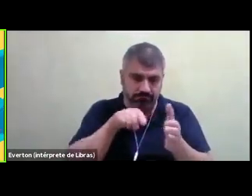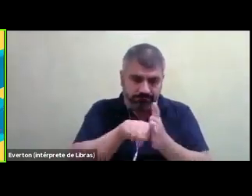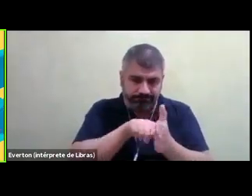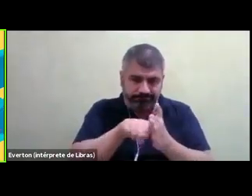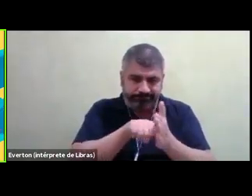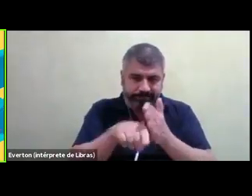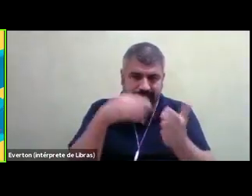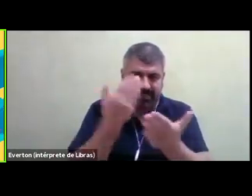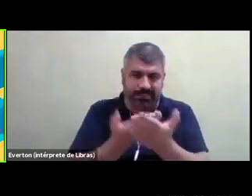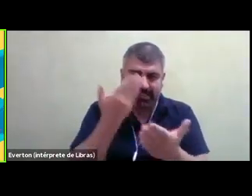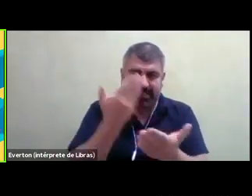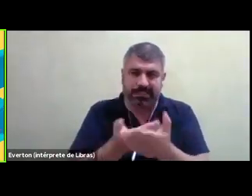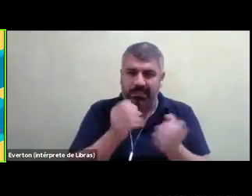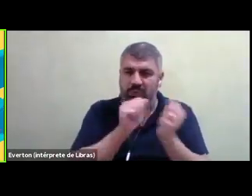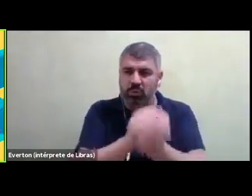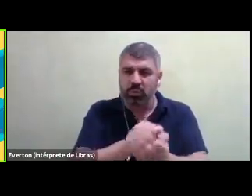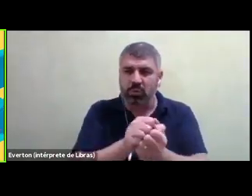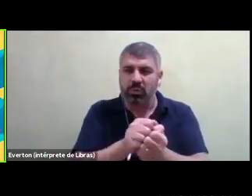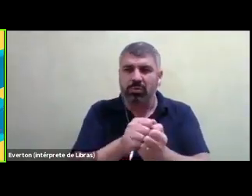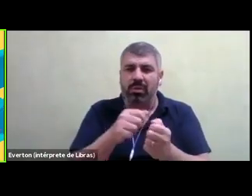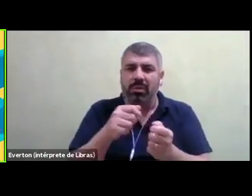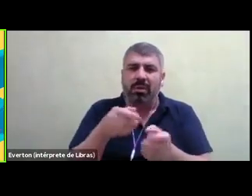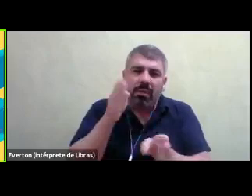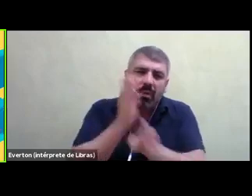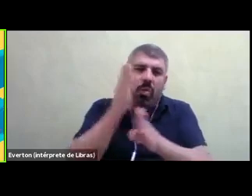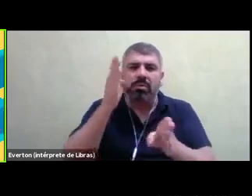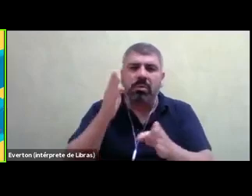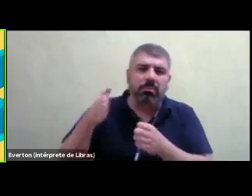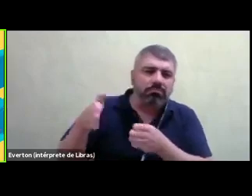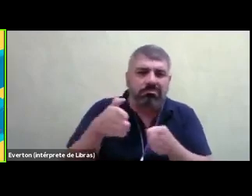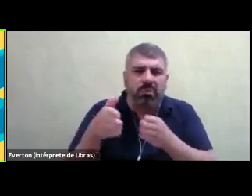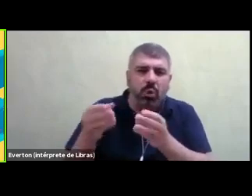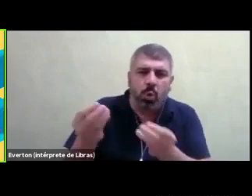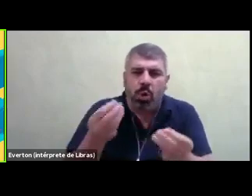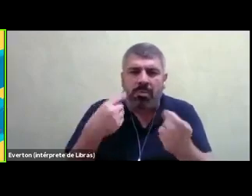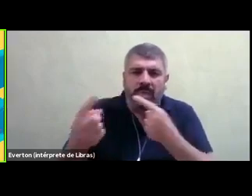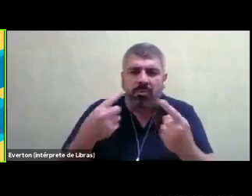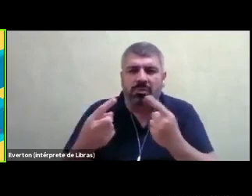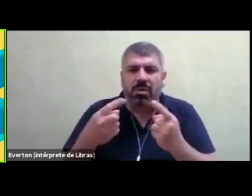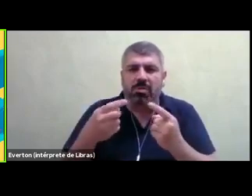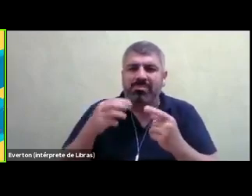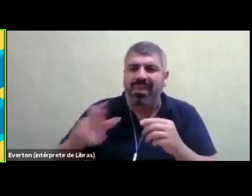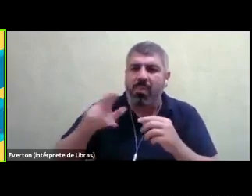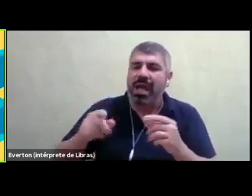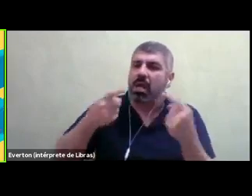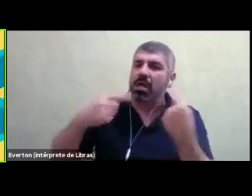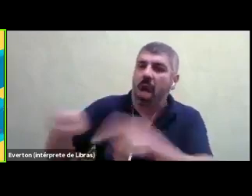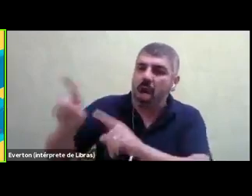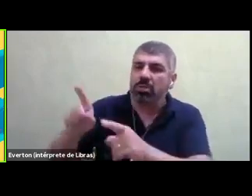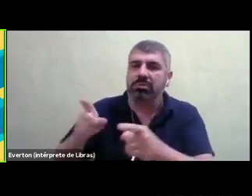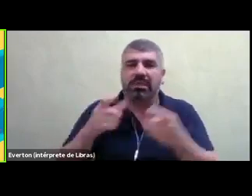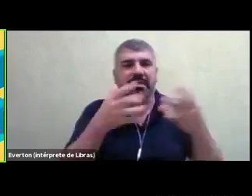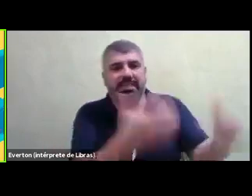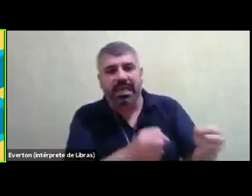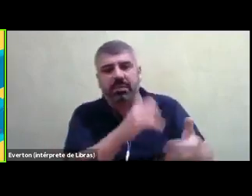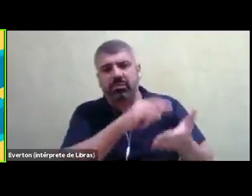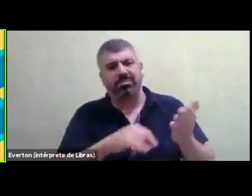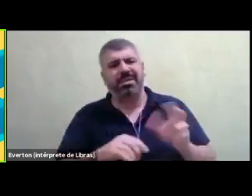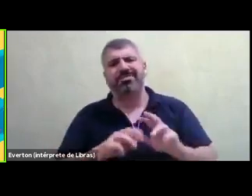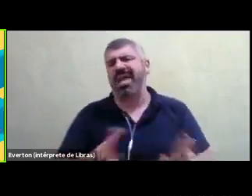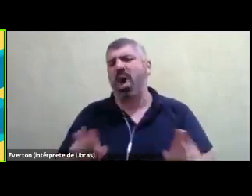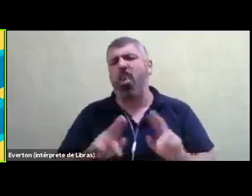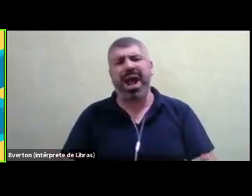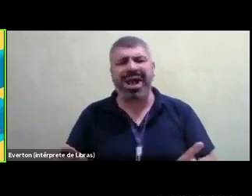para discussão, não é apenas uma questão de se colocar contra ou a favor aquele documento. Isso não existe. O que